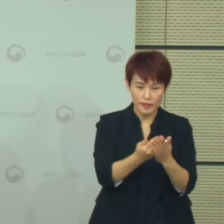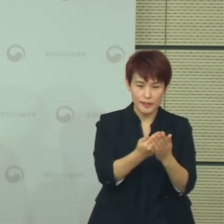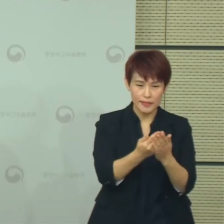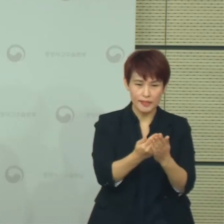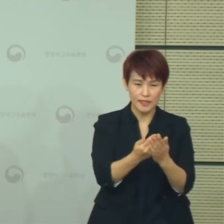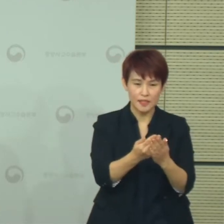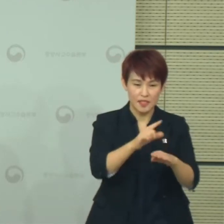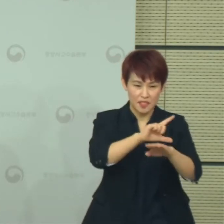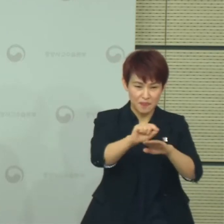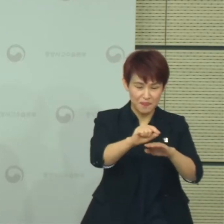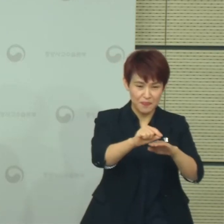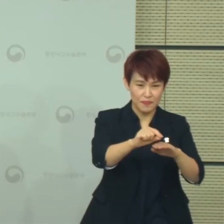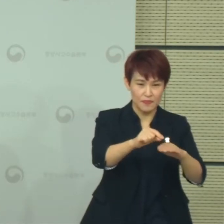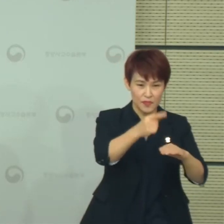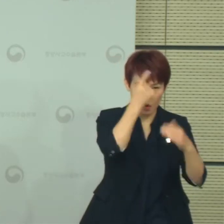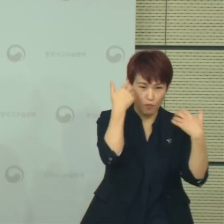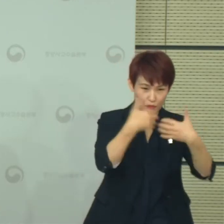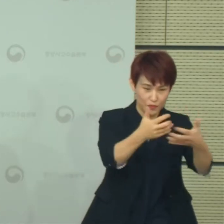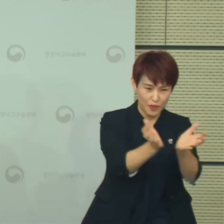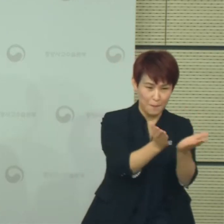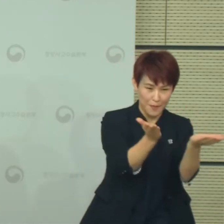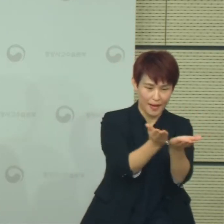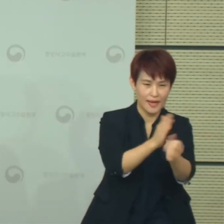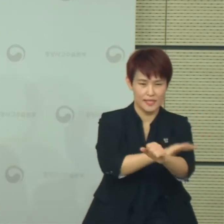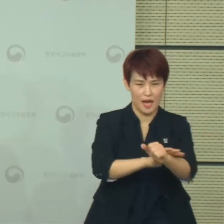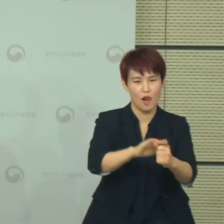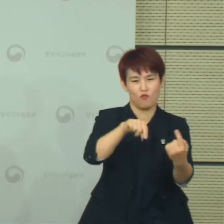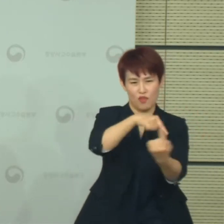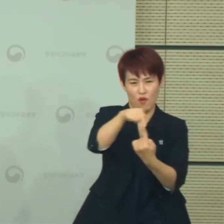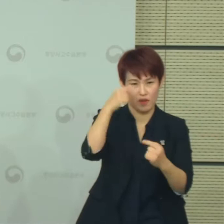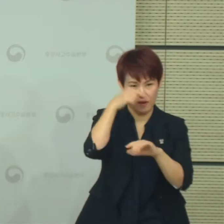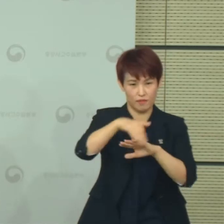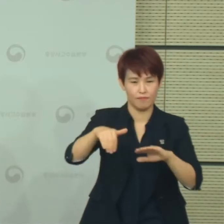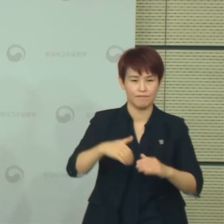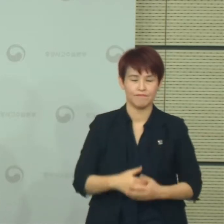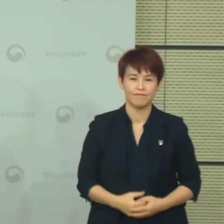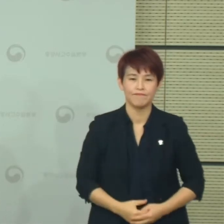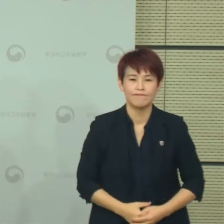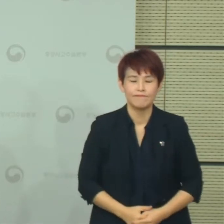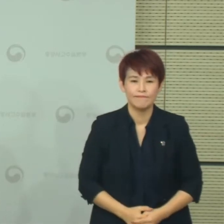자체 실정에 맞게 탄력적으로 운영하도록 결정하였습니다.